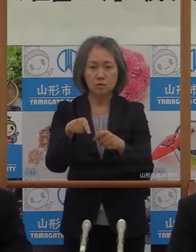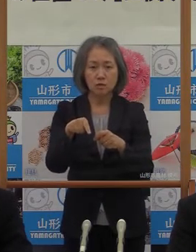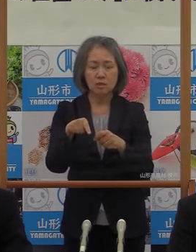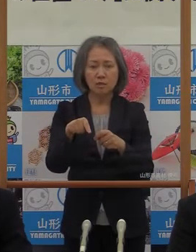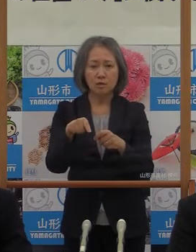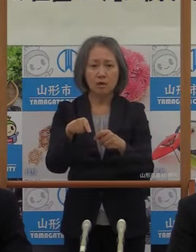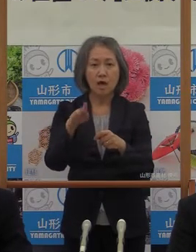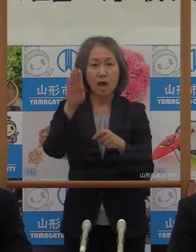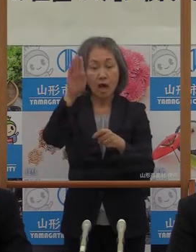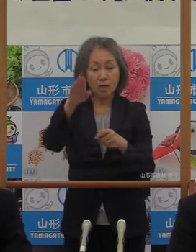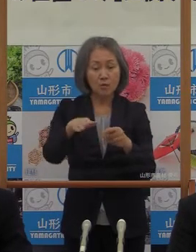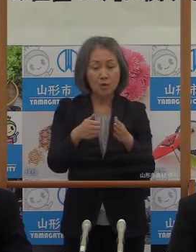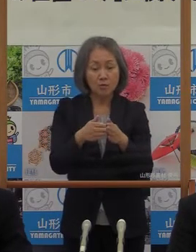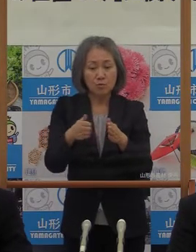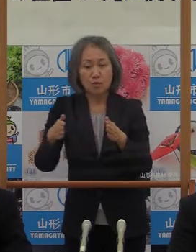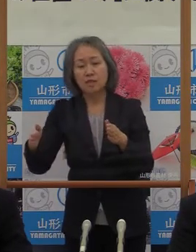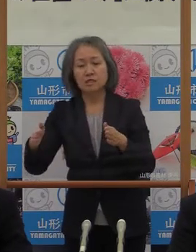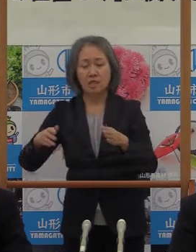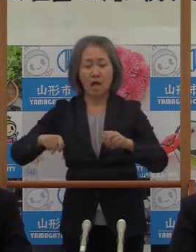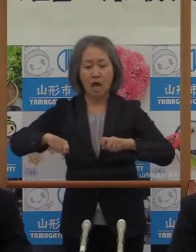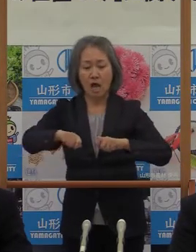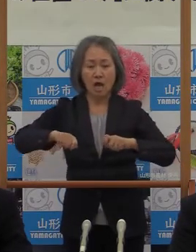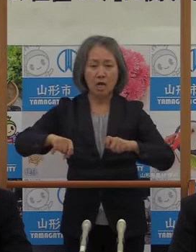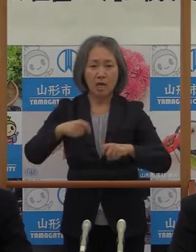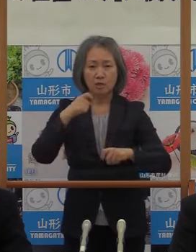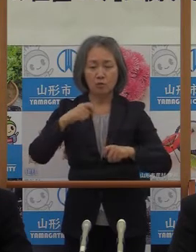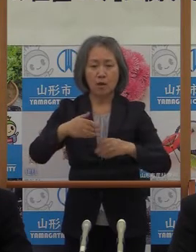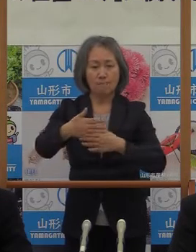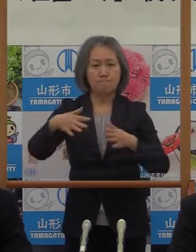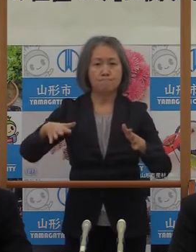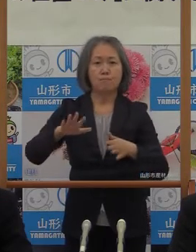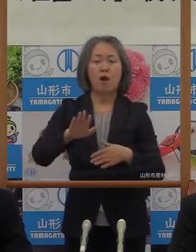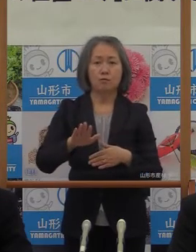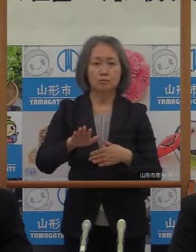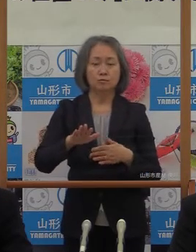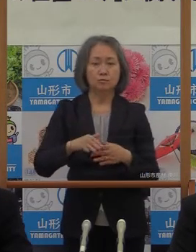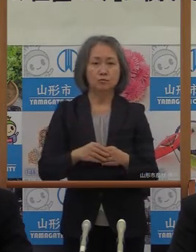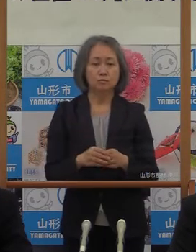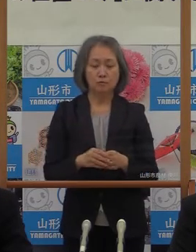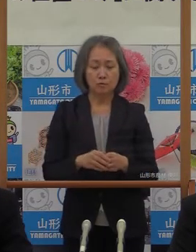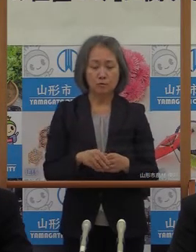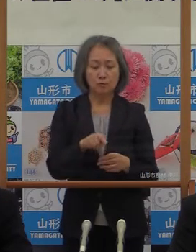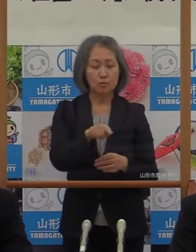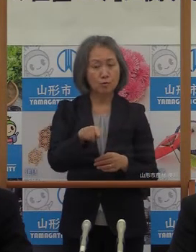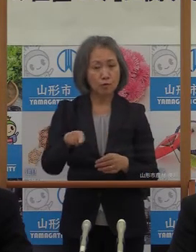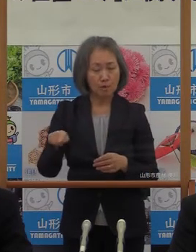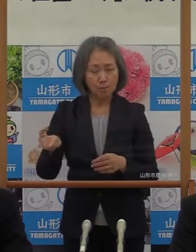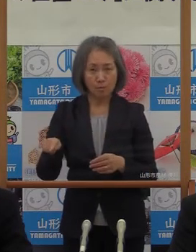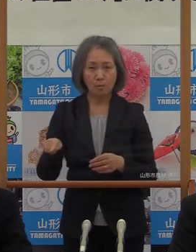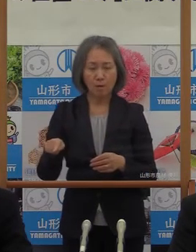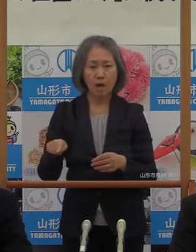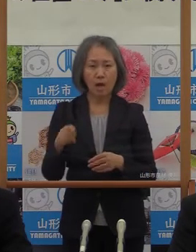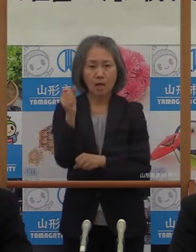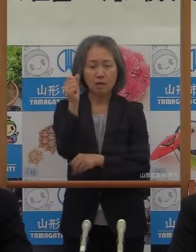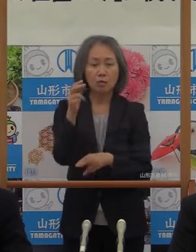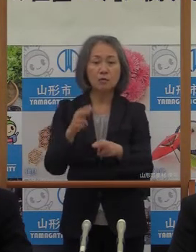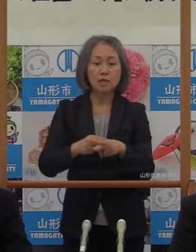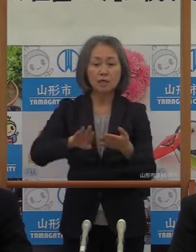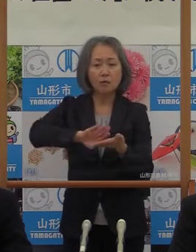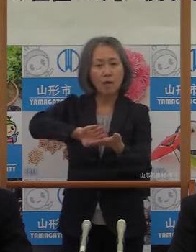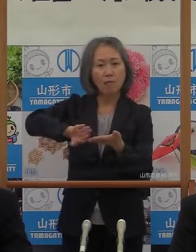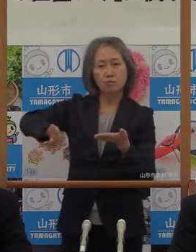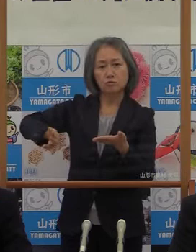後で増築したレストランもついてますし、そうしたものは基本的には除い